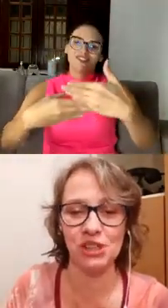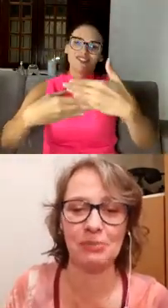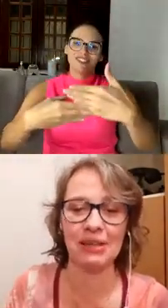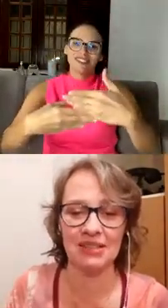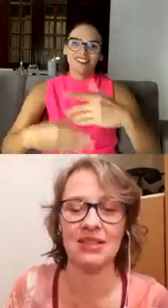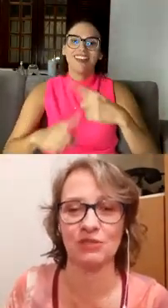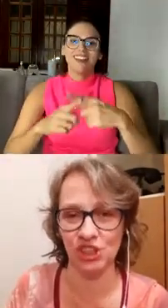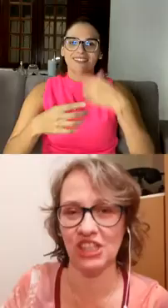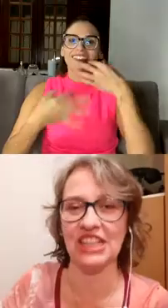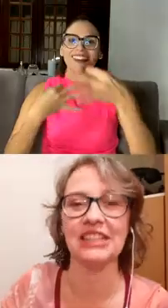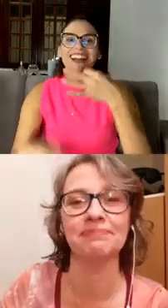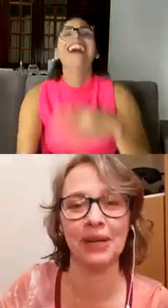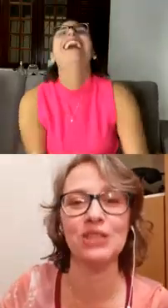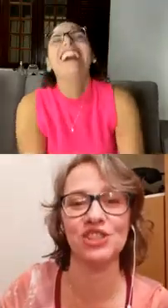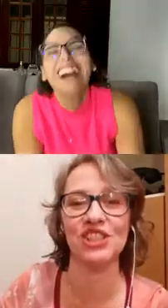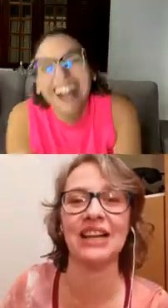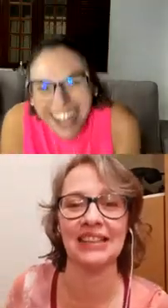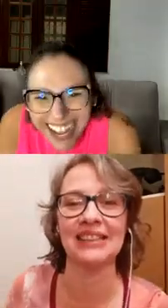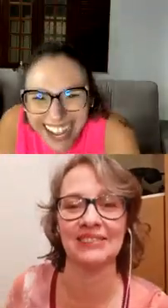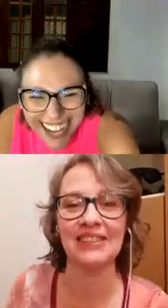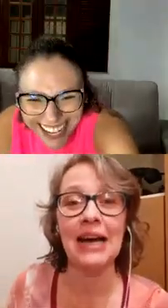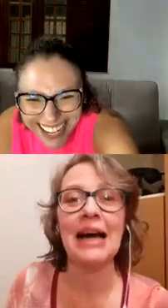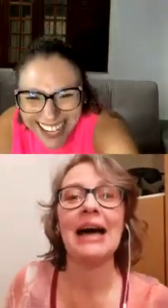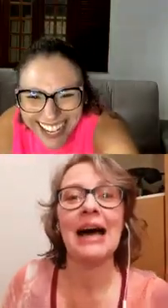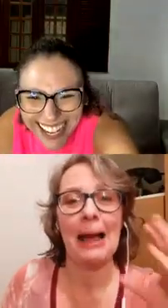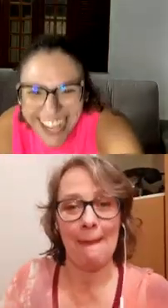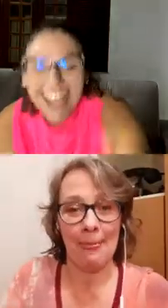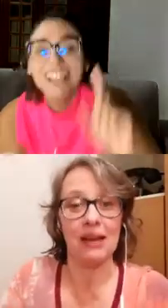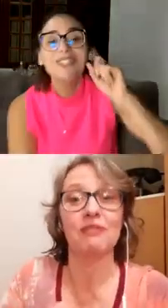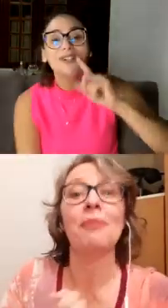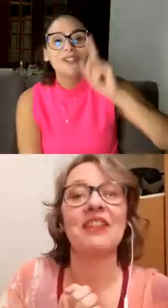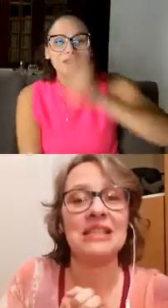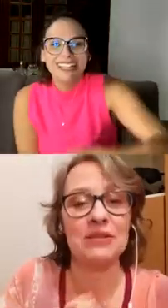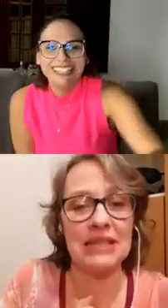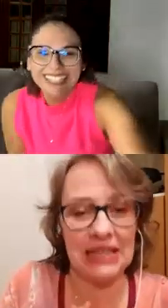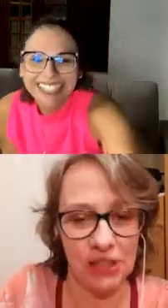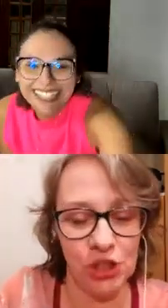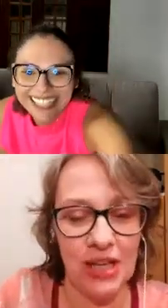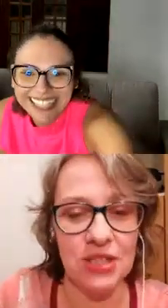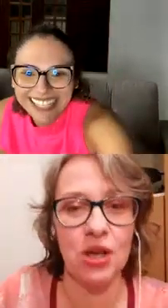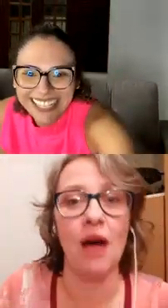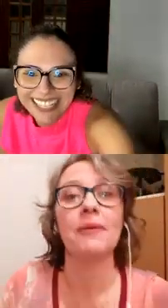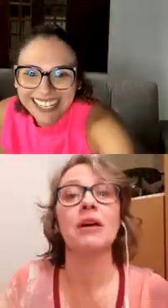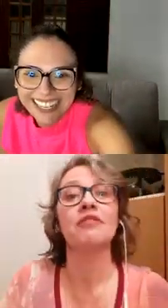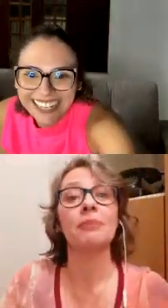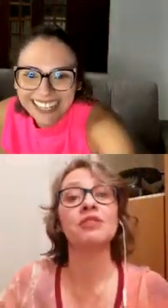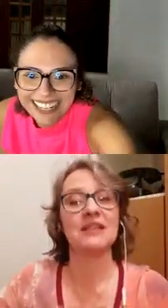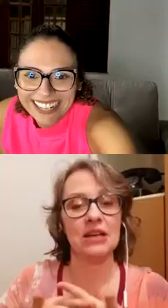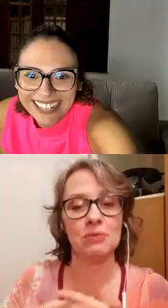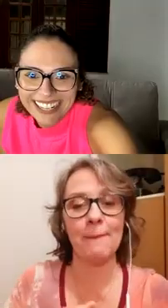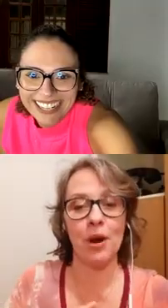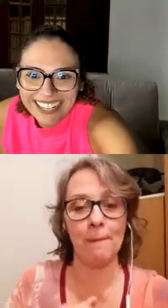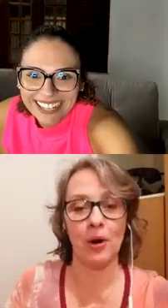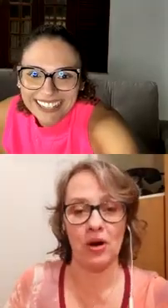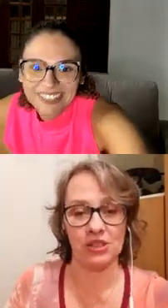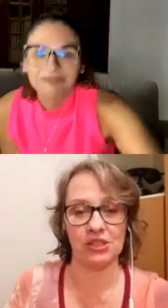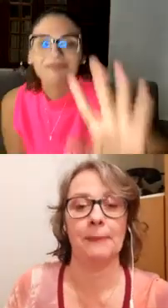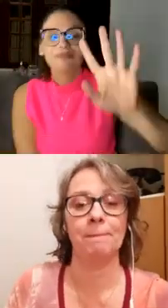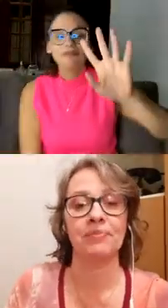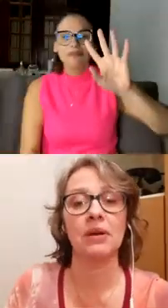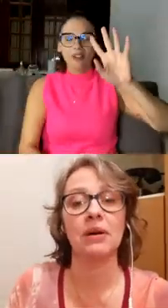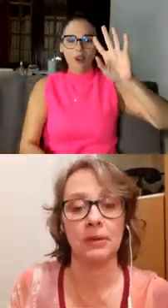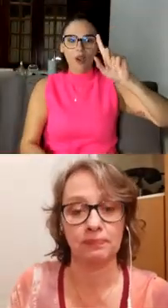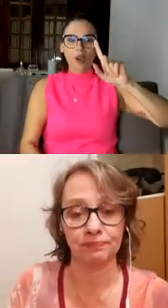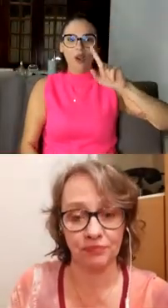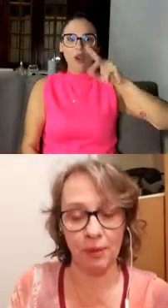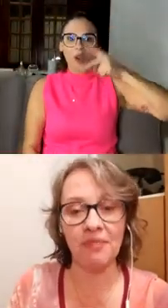Comentário chama atenção. Desliga. Pode desligar, então. Vamos fazer o seguinte, olha só. Vamos fazer uma proposta. É como